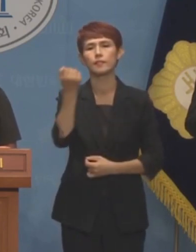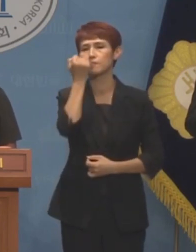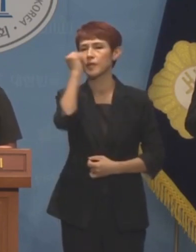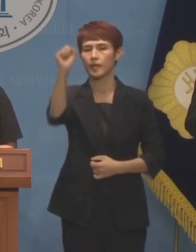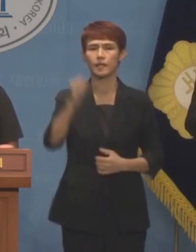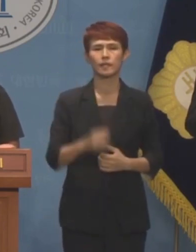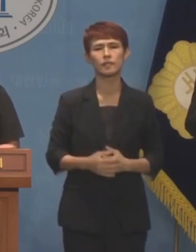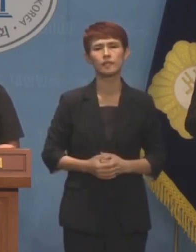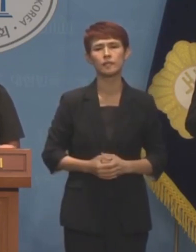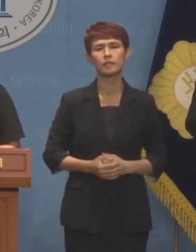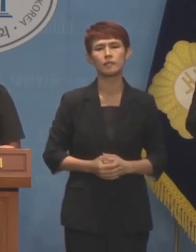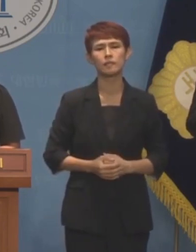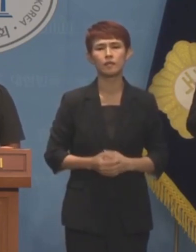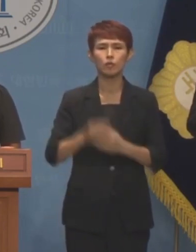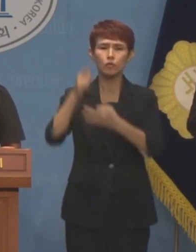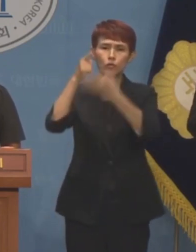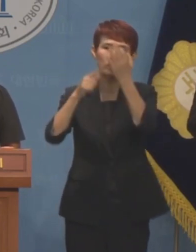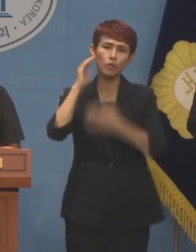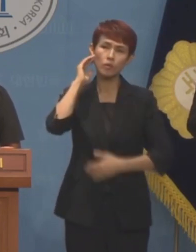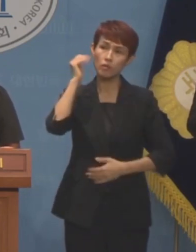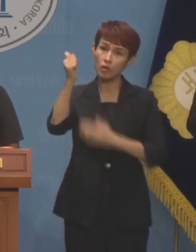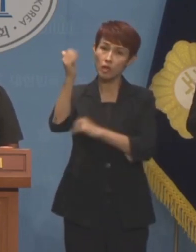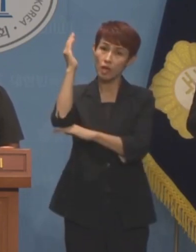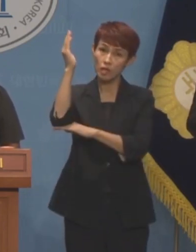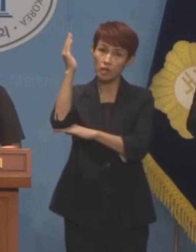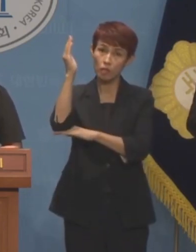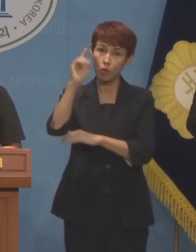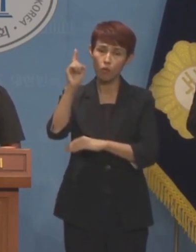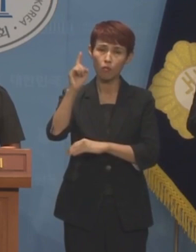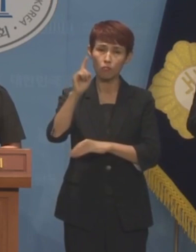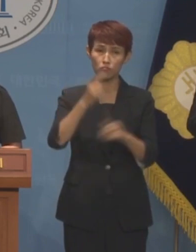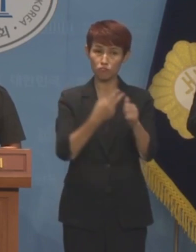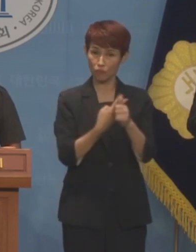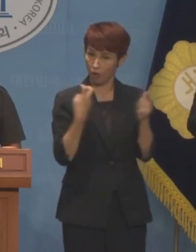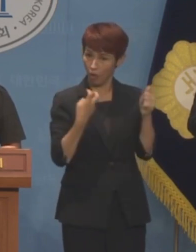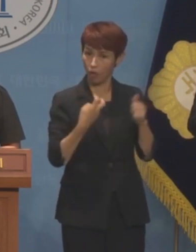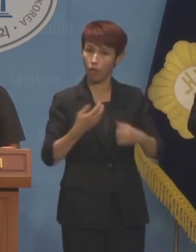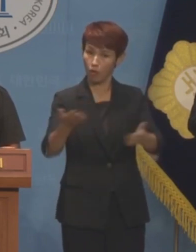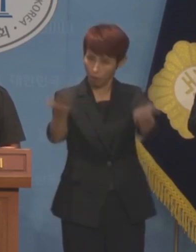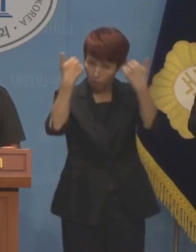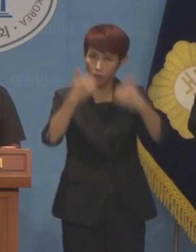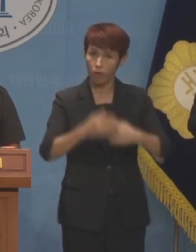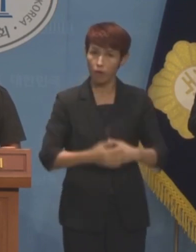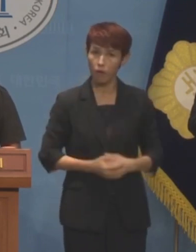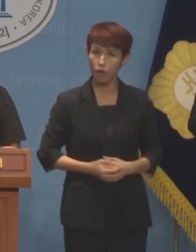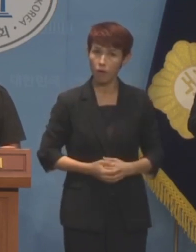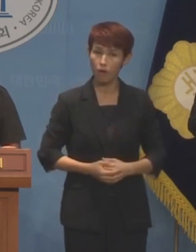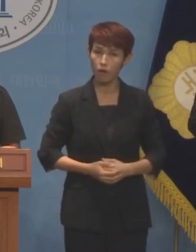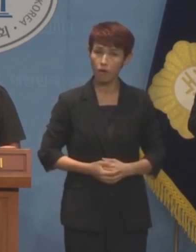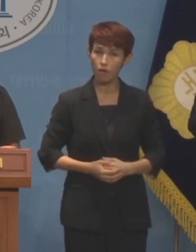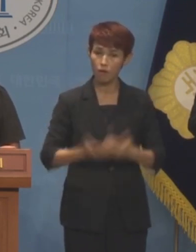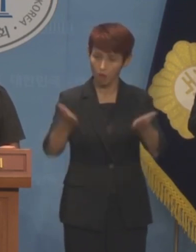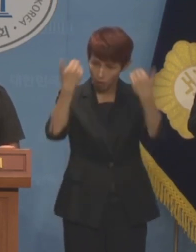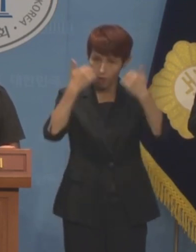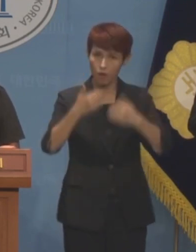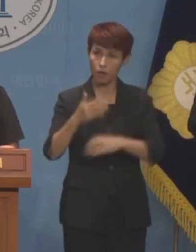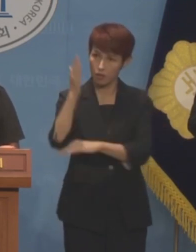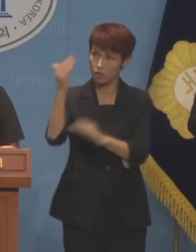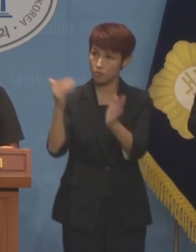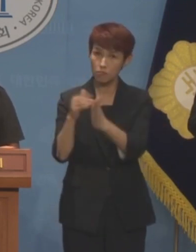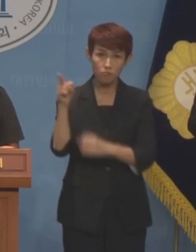않습니다. 윤석열 대통령이 이렇게 말씀하셨습니다. 탄핵 그거 한번 해보십시오. 시키려면 시키십시오.